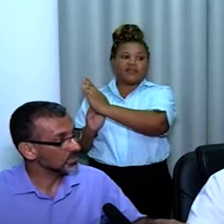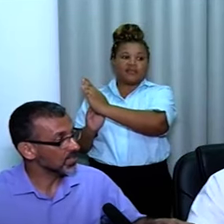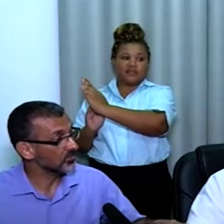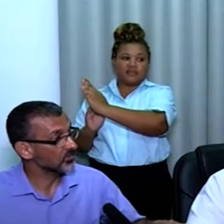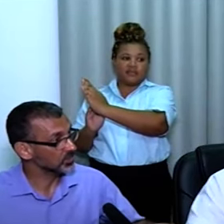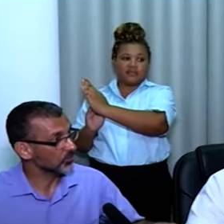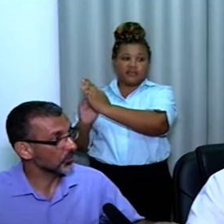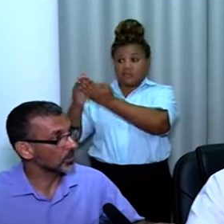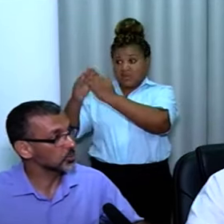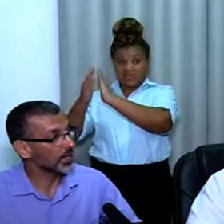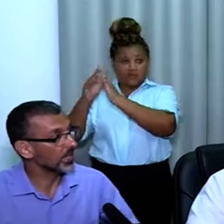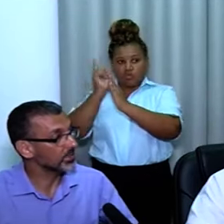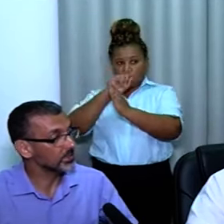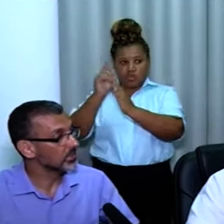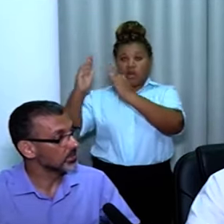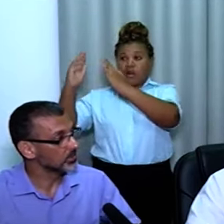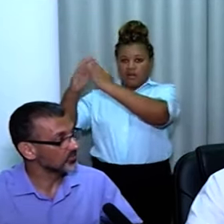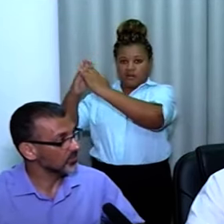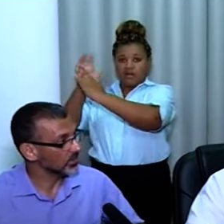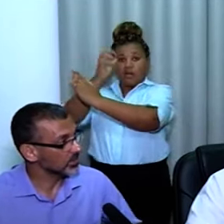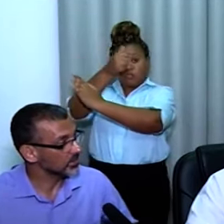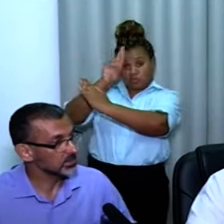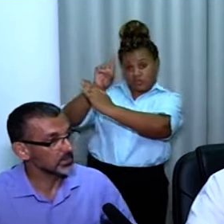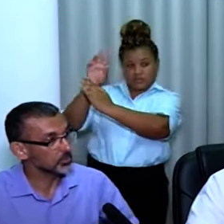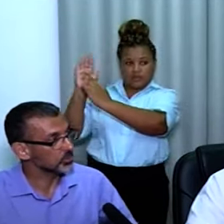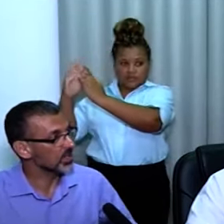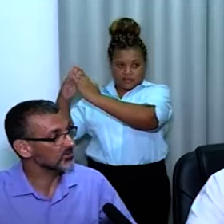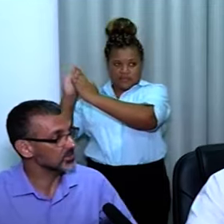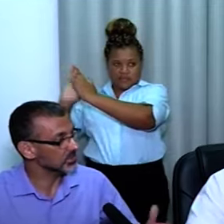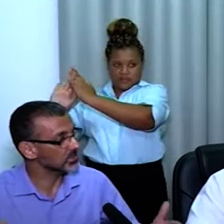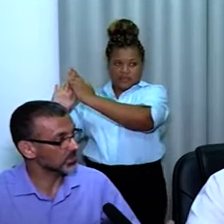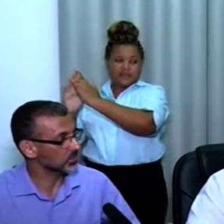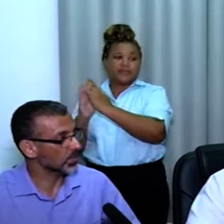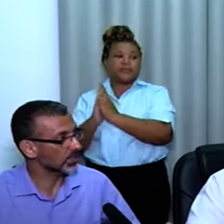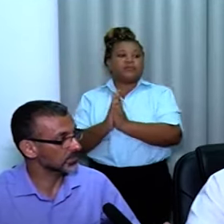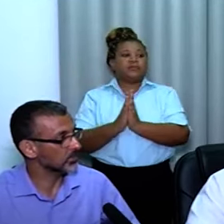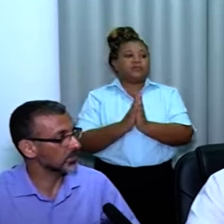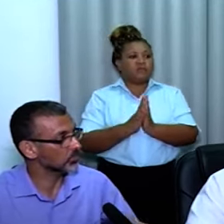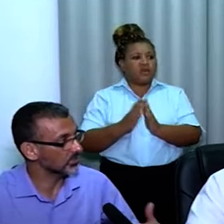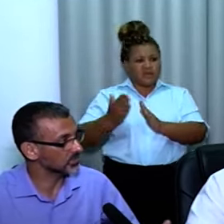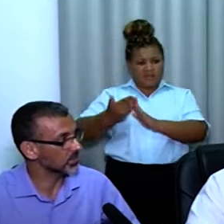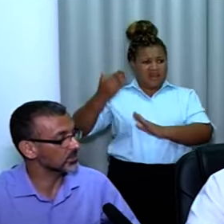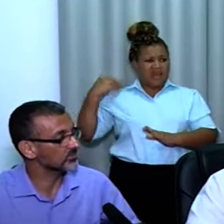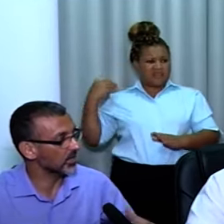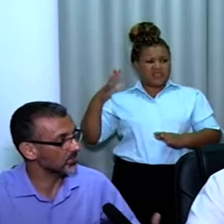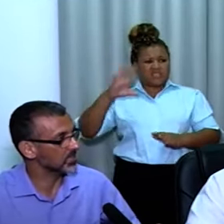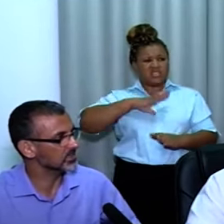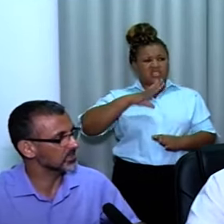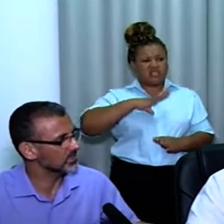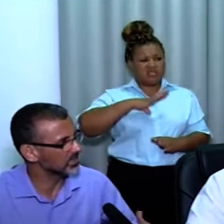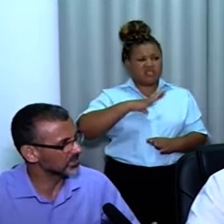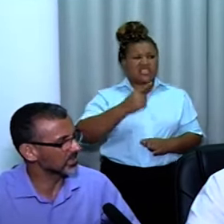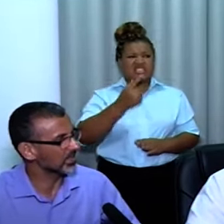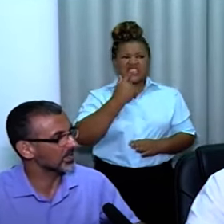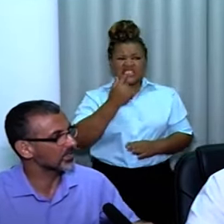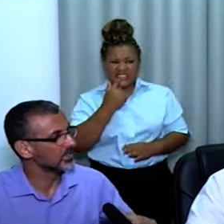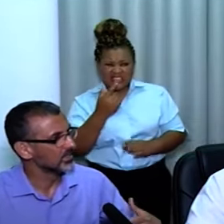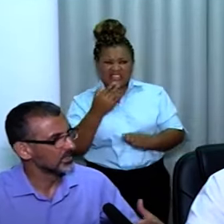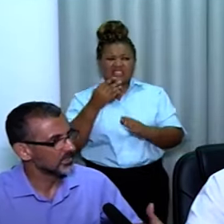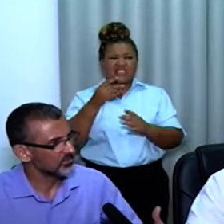nous peut servir first floor. En Soyal, nous finissons c'est tout service qui tient en Soyal. C'est un outpatient, pharmacie,